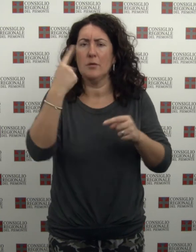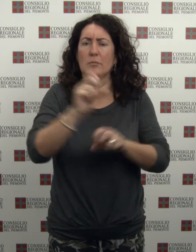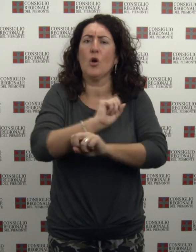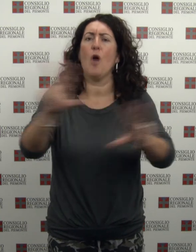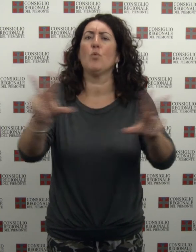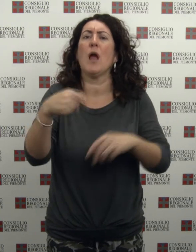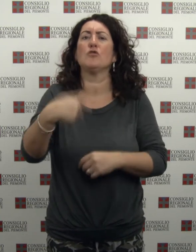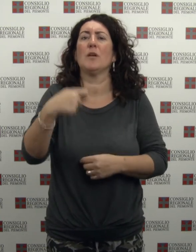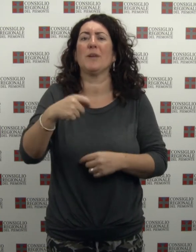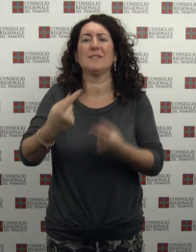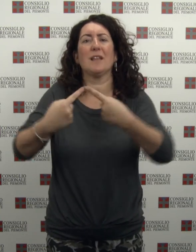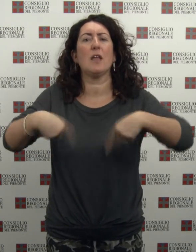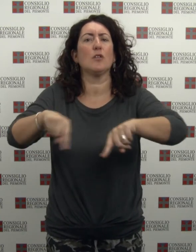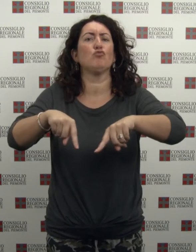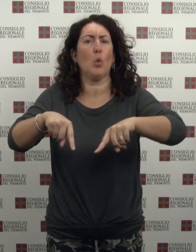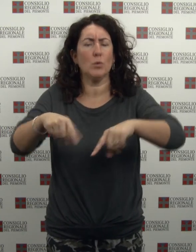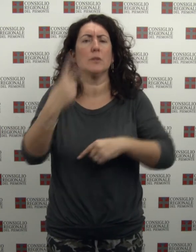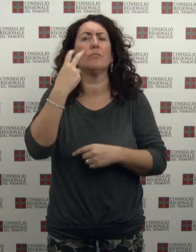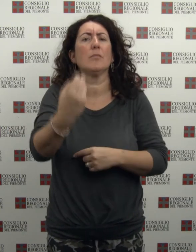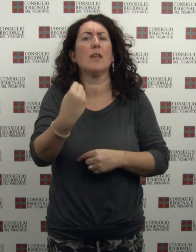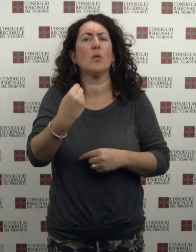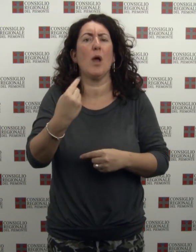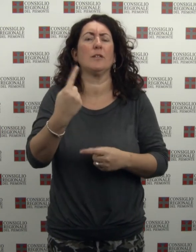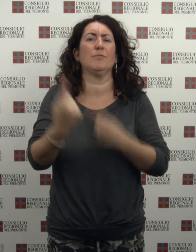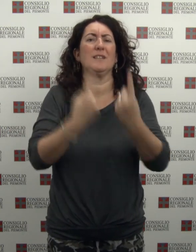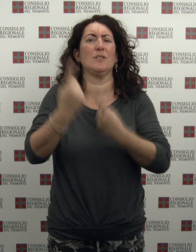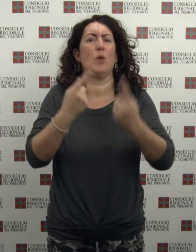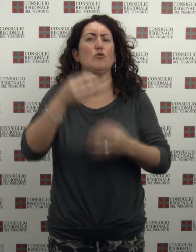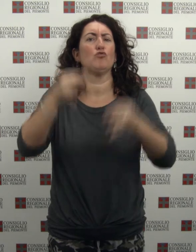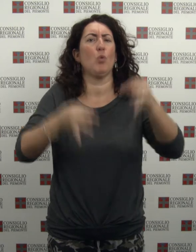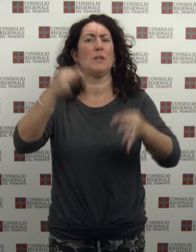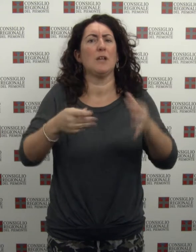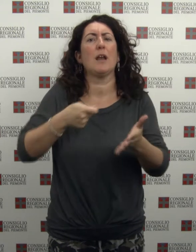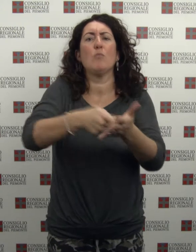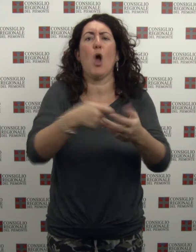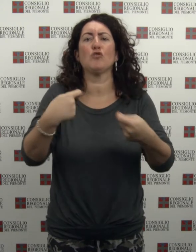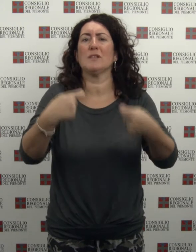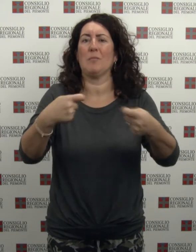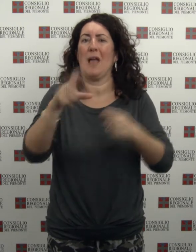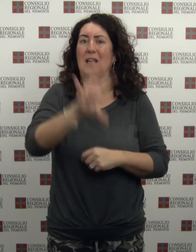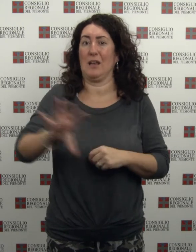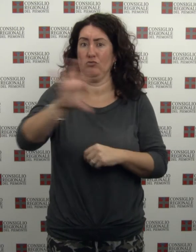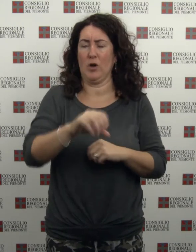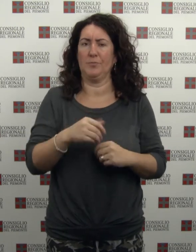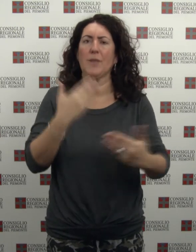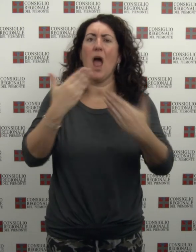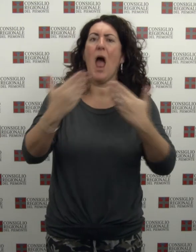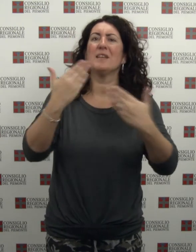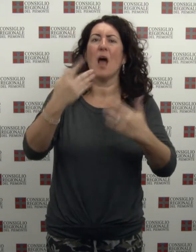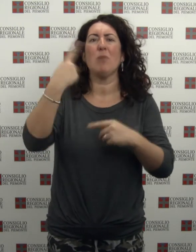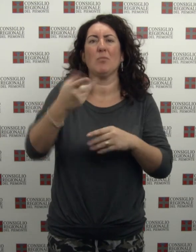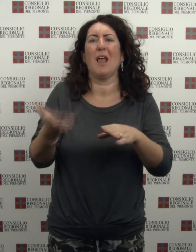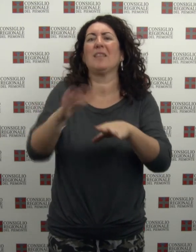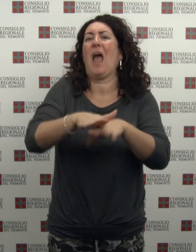del Presidente della Giunta in merito alla vicenda giudiziaria dei rimborsi spese in Regione. L'Assemblea ha poi preso atto della decadenza del